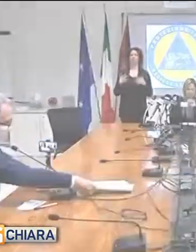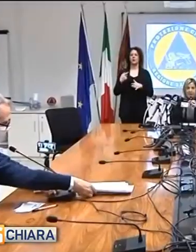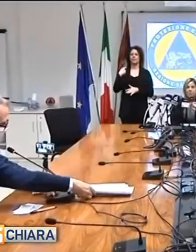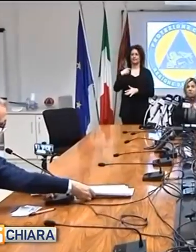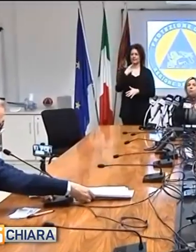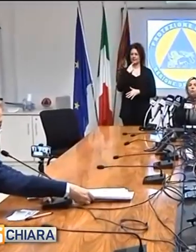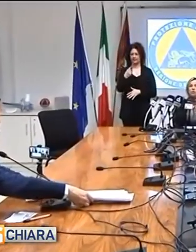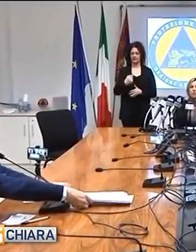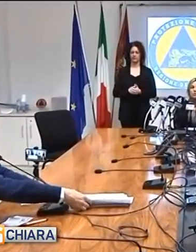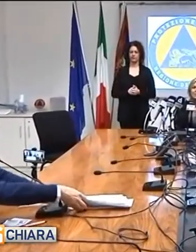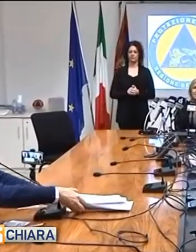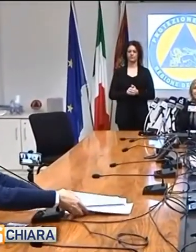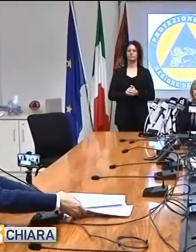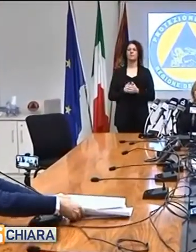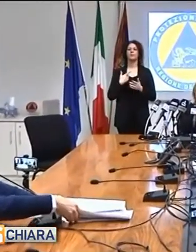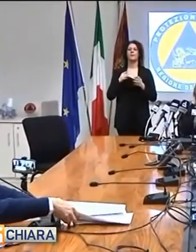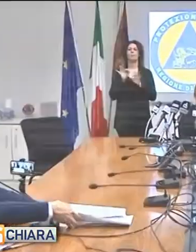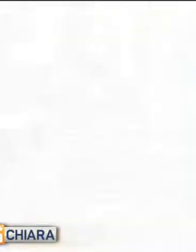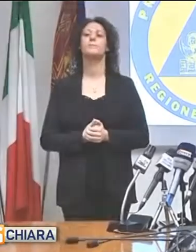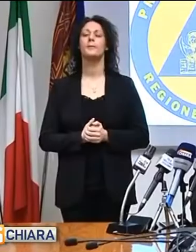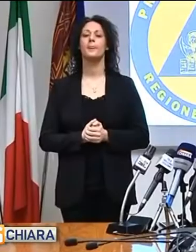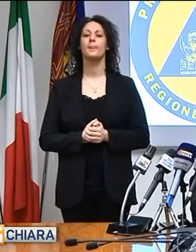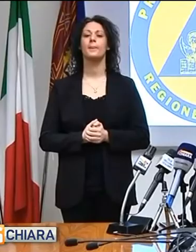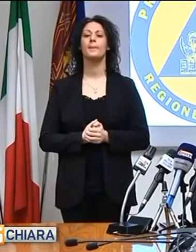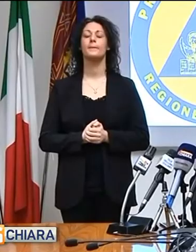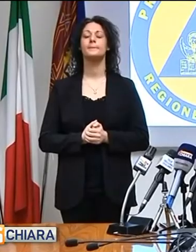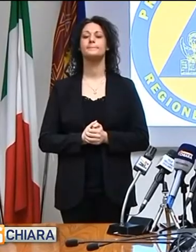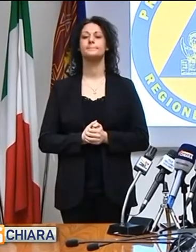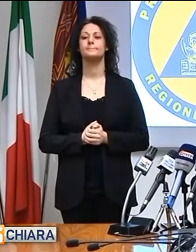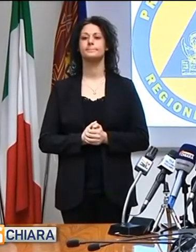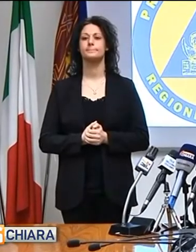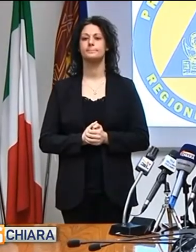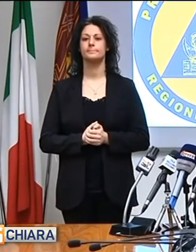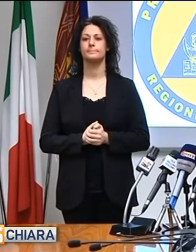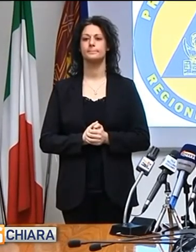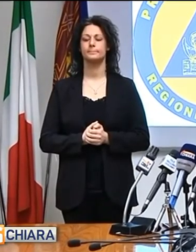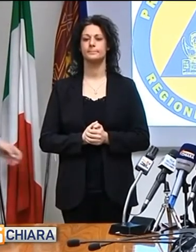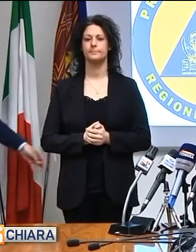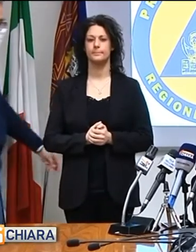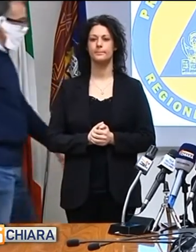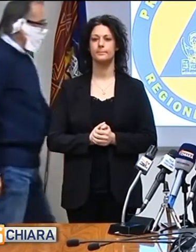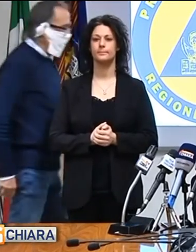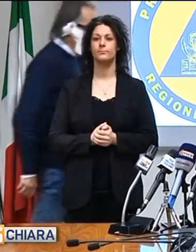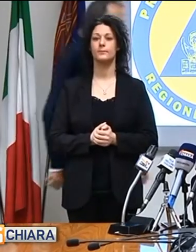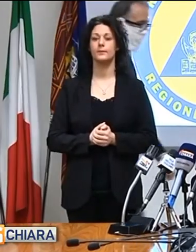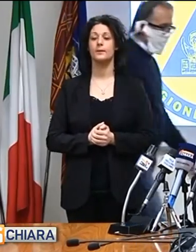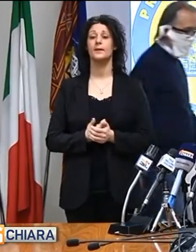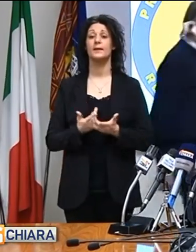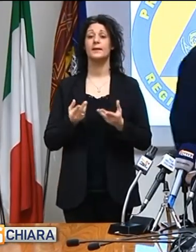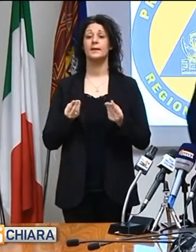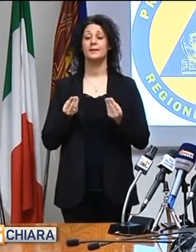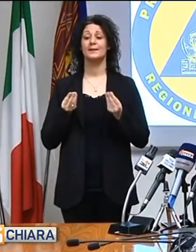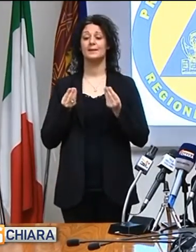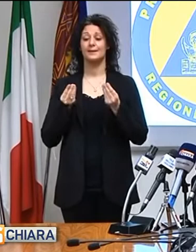Reserve. Abbiamo fatto una circolare esplicativa che va a diciamo così, indicare bene le uscite,